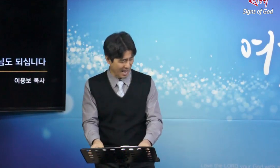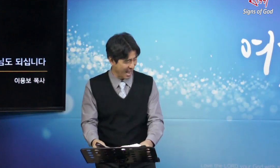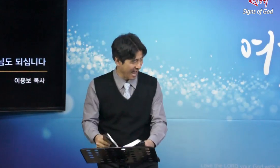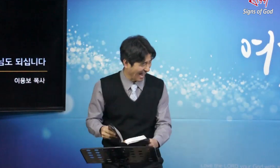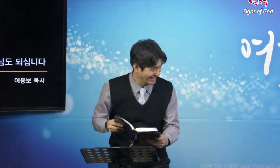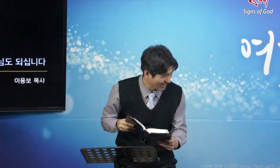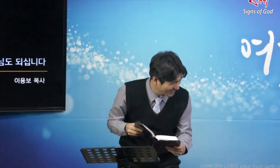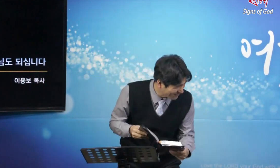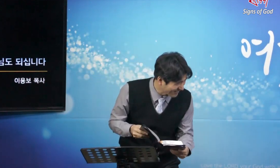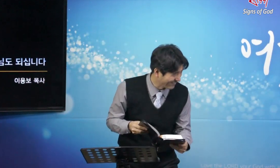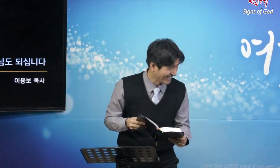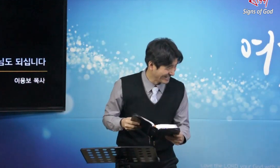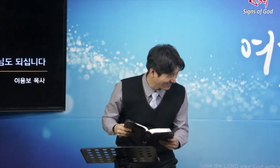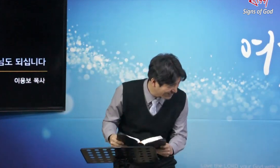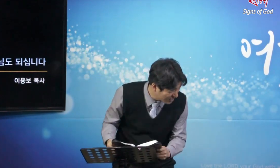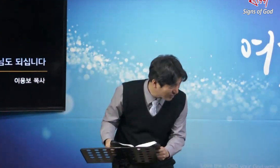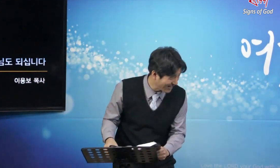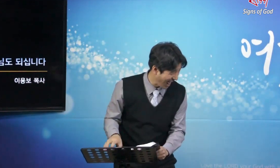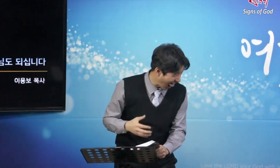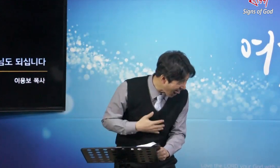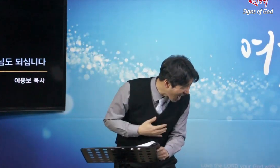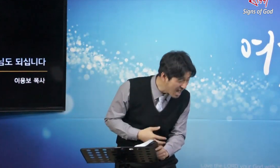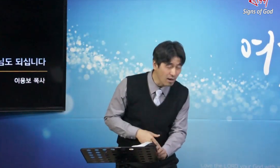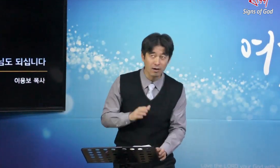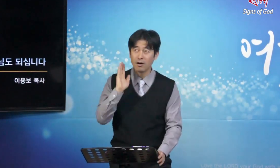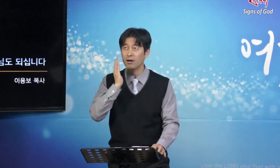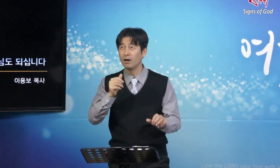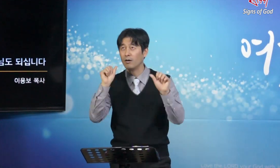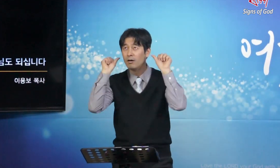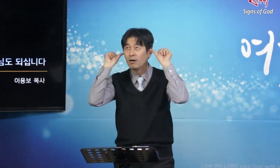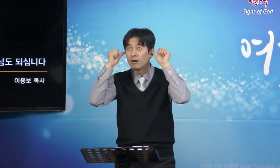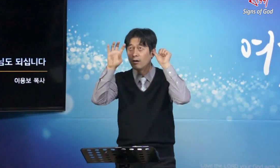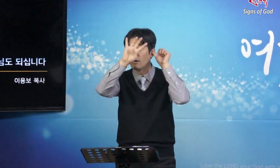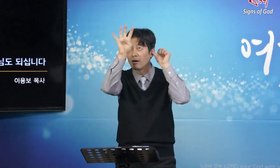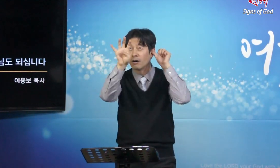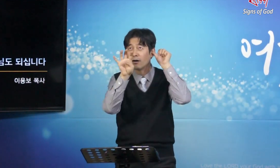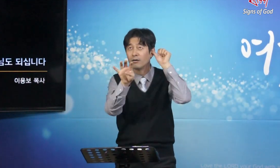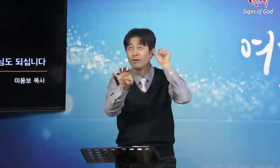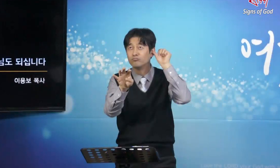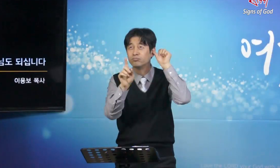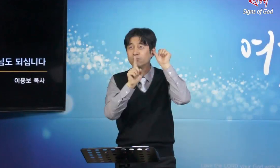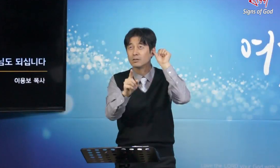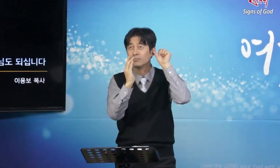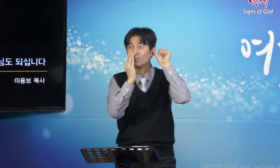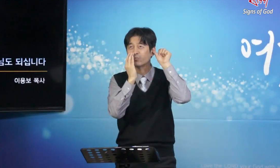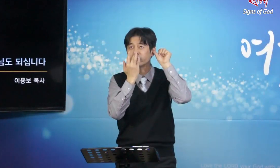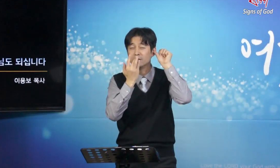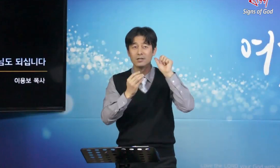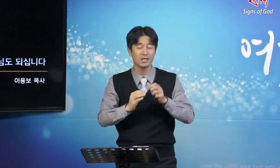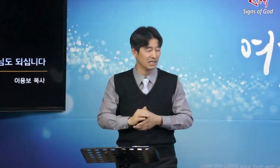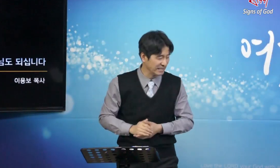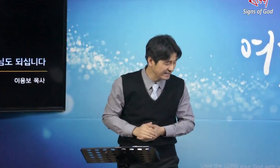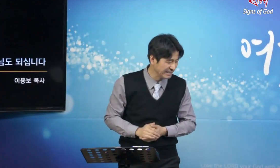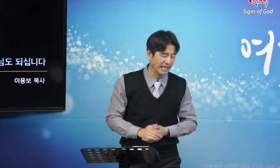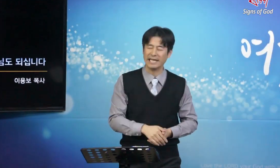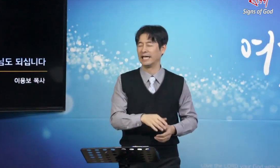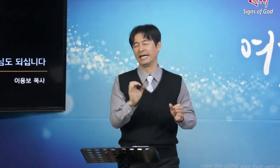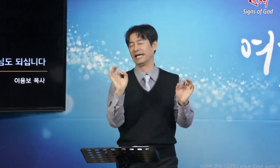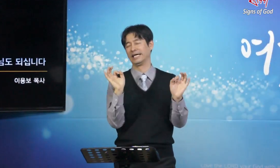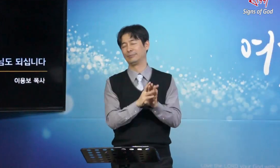그 모습을 통해서 구원을 받을 수 없다는 것이죠. 용인들이 그 말을 무슨 말인지 알아들을 수 없는 그런 상황에